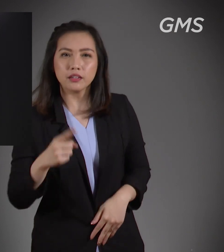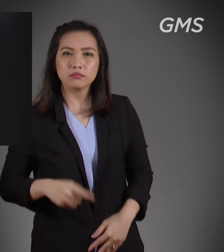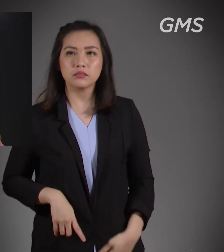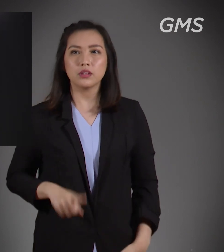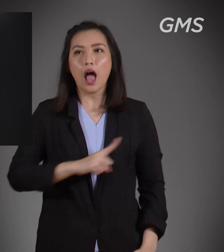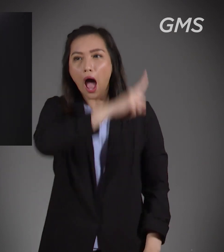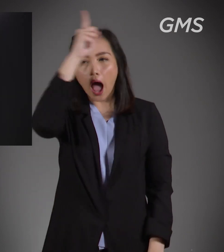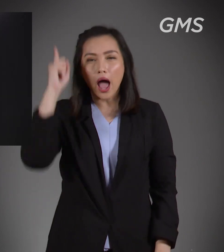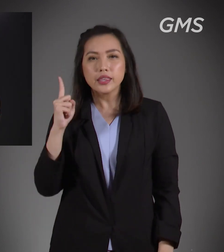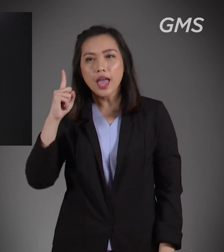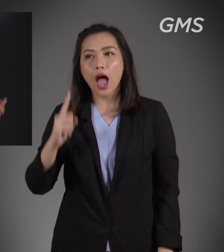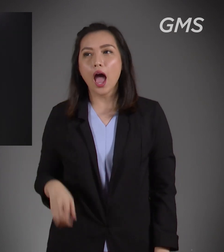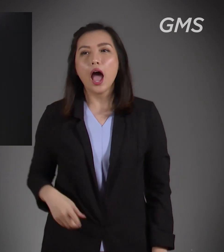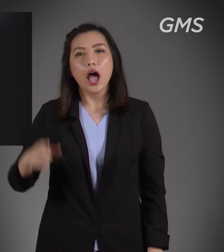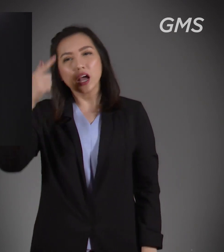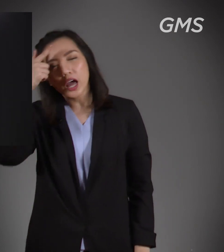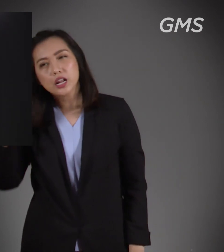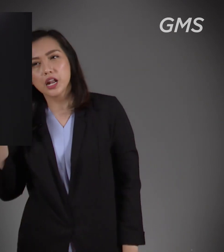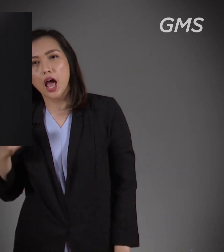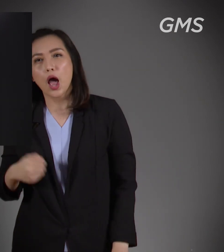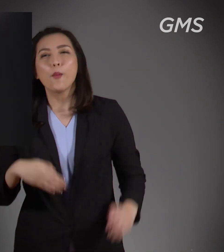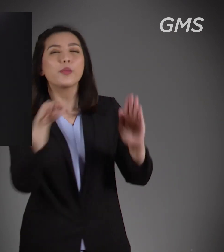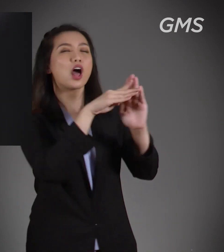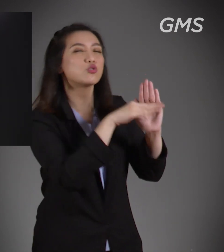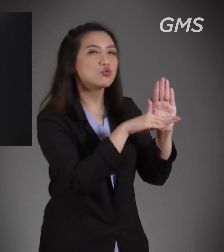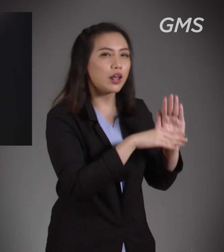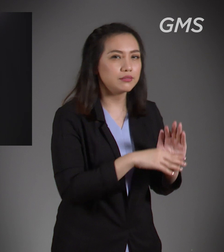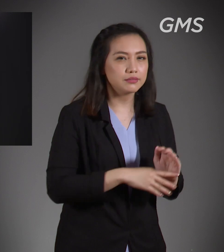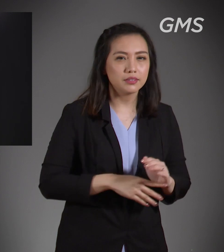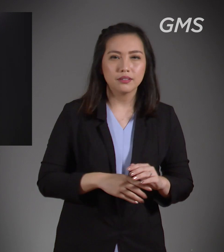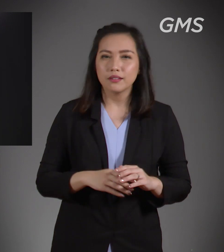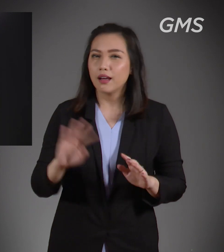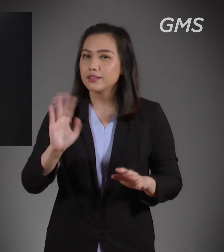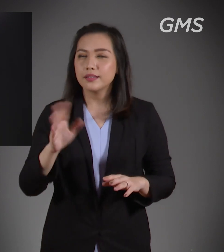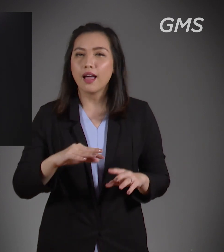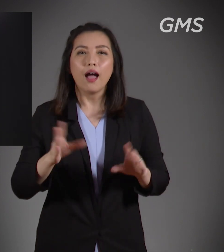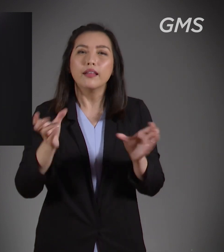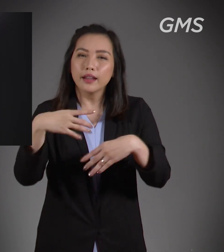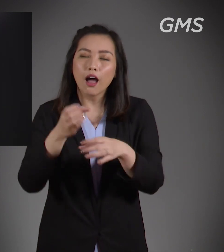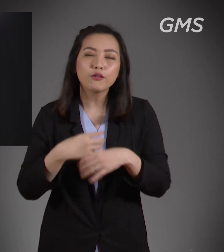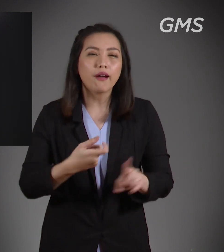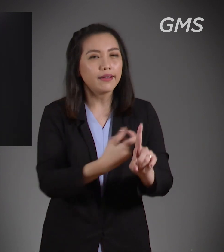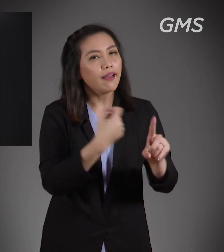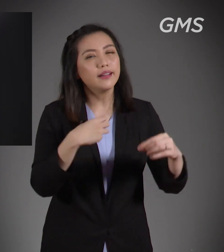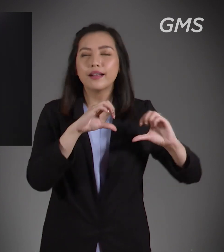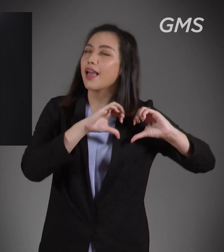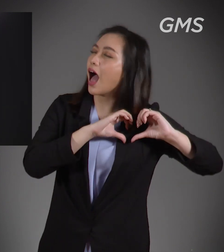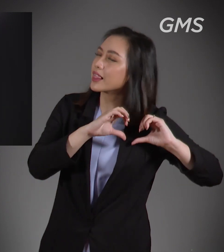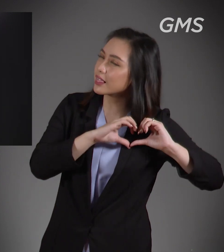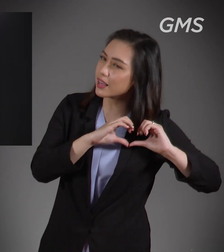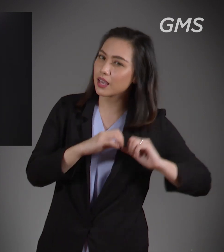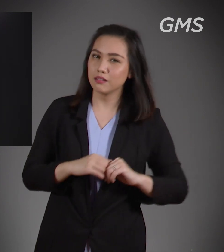yang menjalankan luarnya, tapi dalamnya itu gak terbeban. Gak sadar-sadar. Dia gak